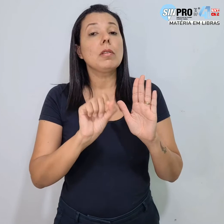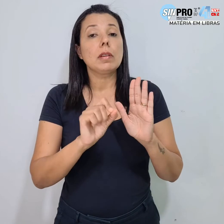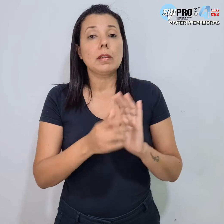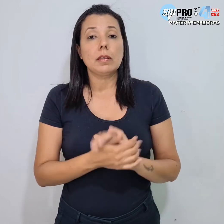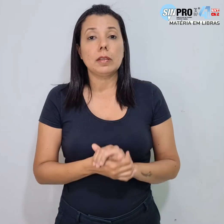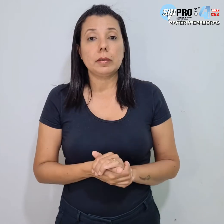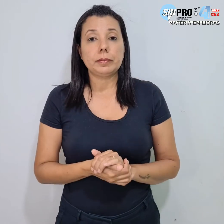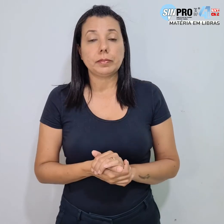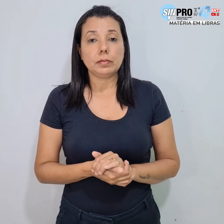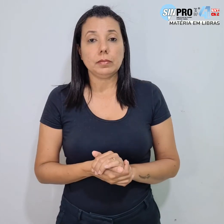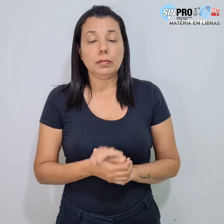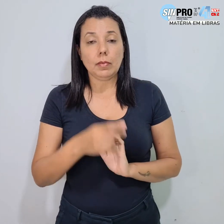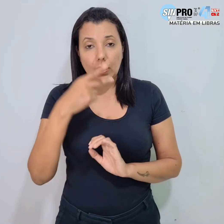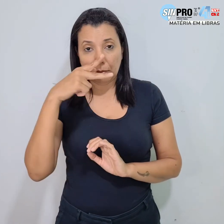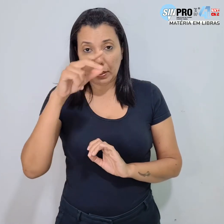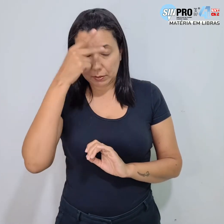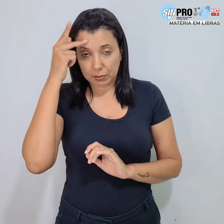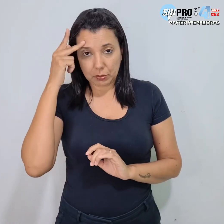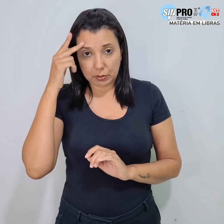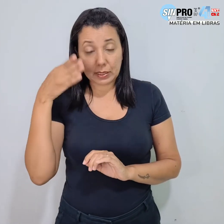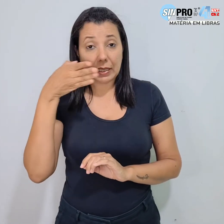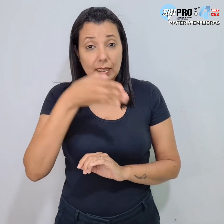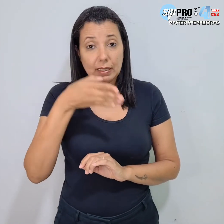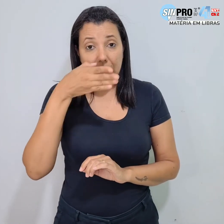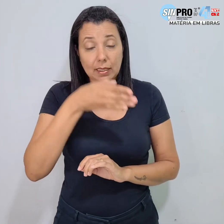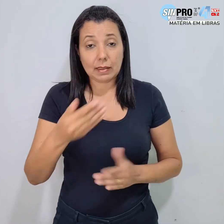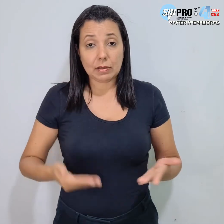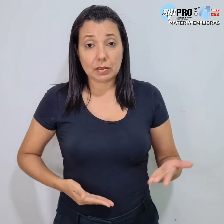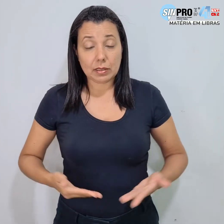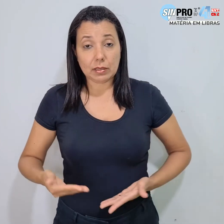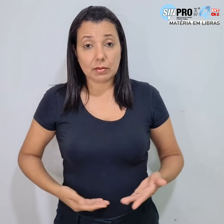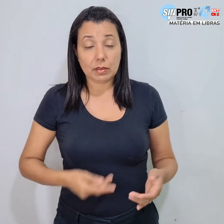apenas para os que ingressarem no serviço público